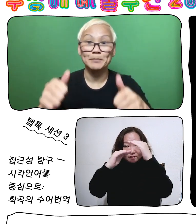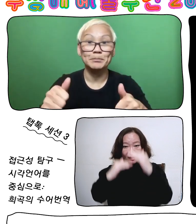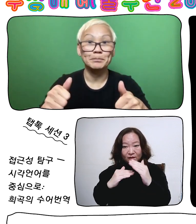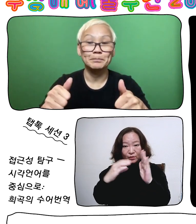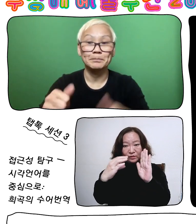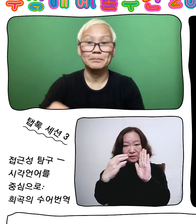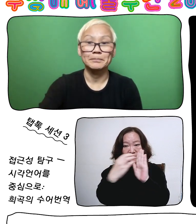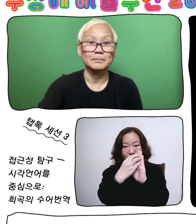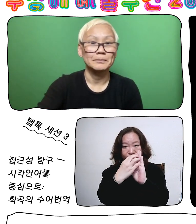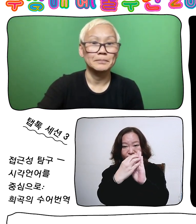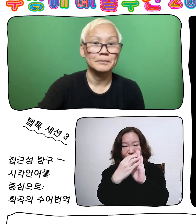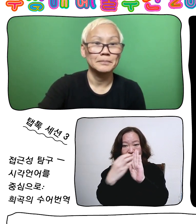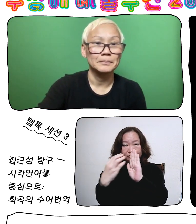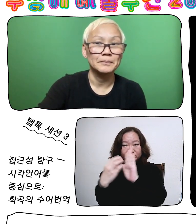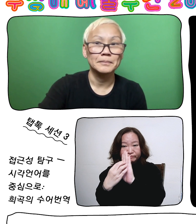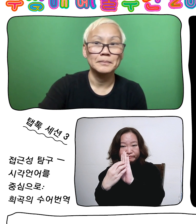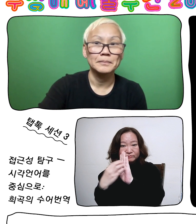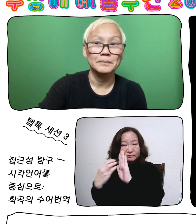형태,